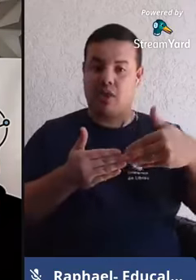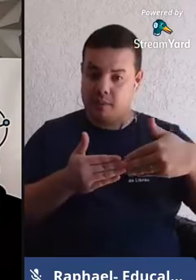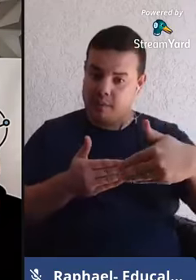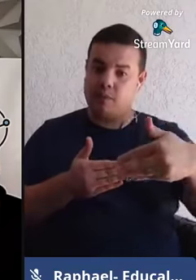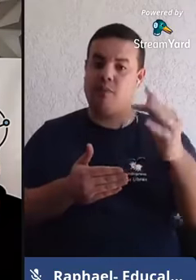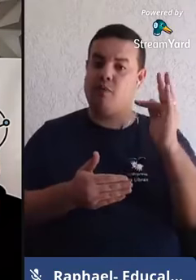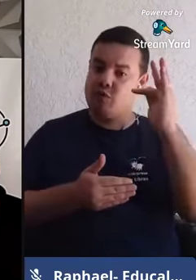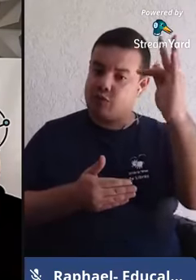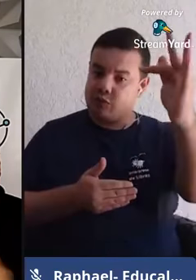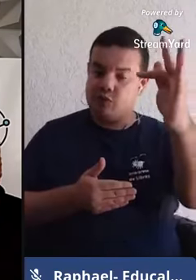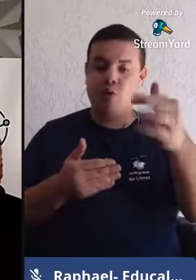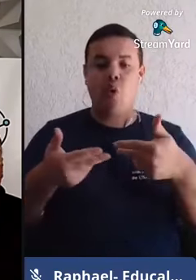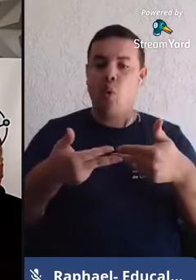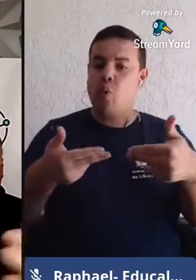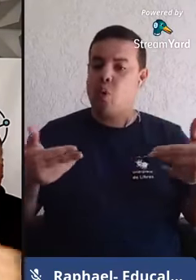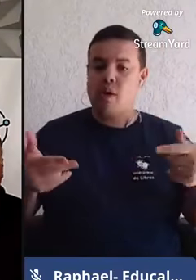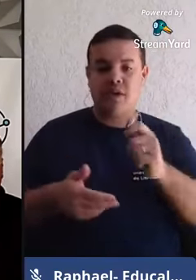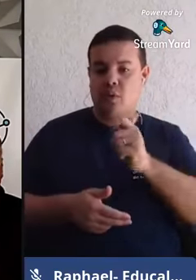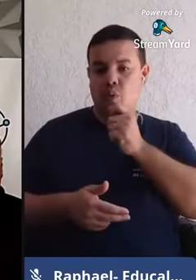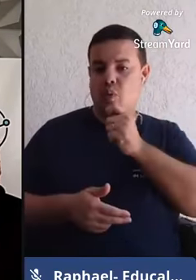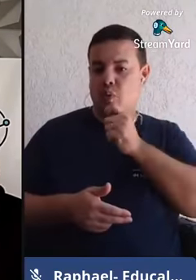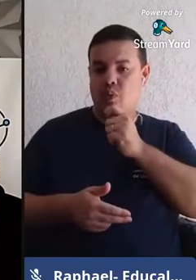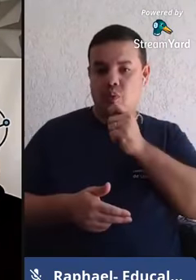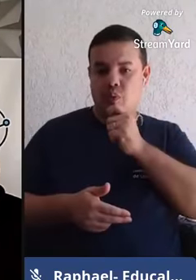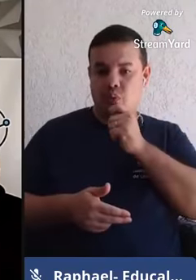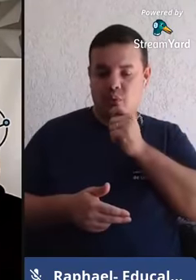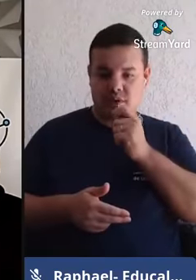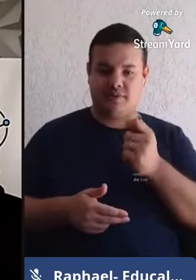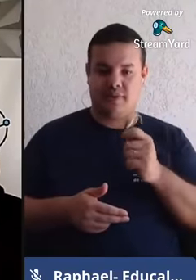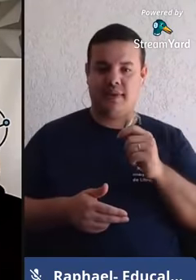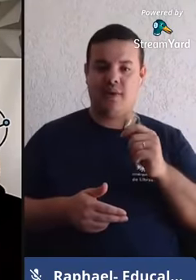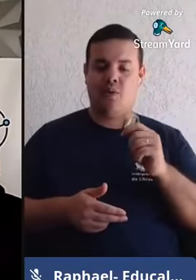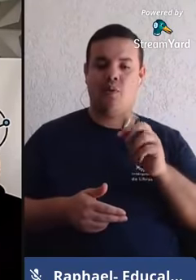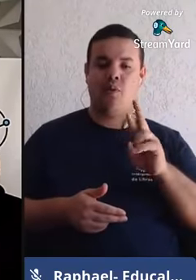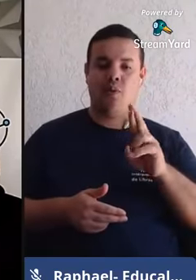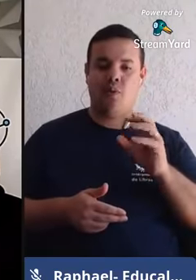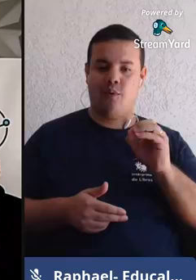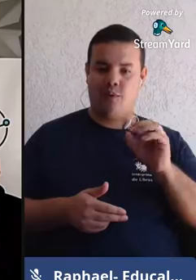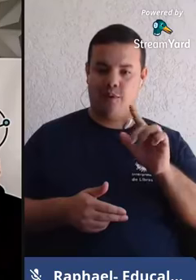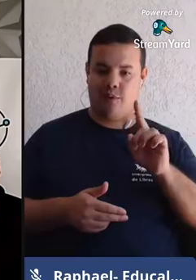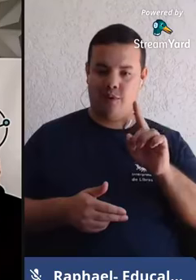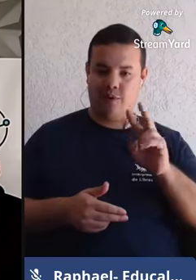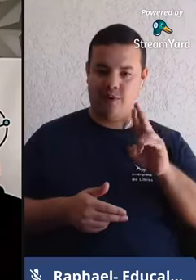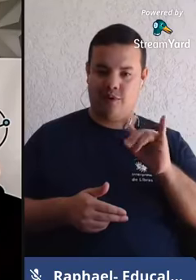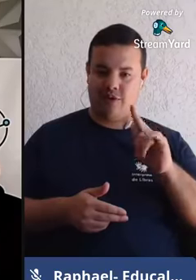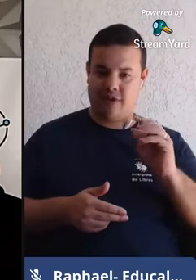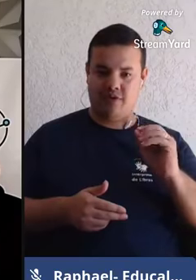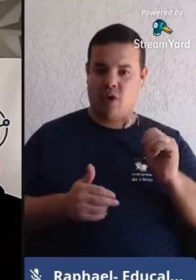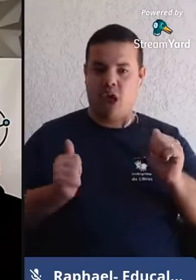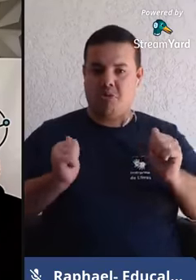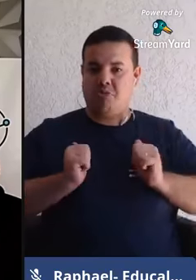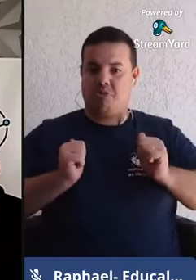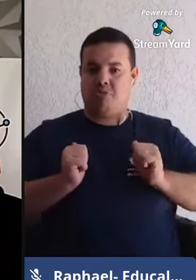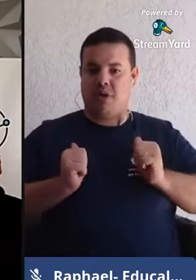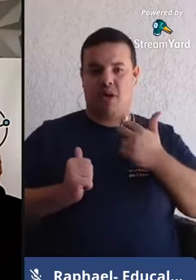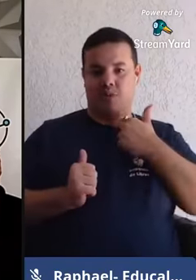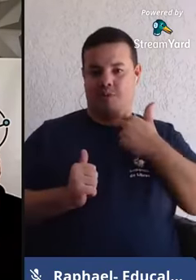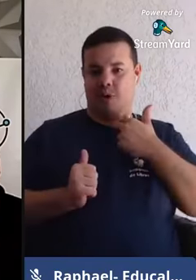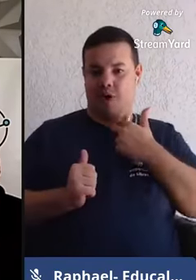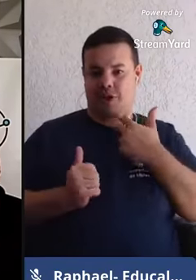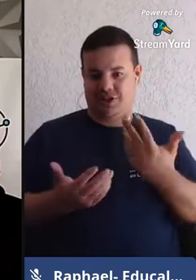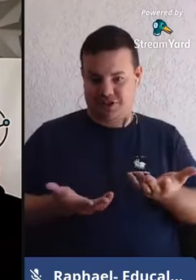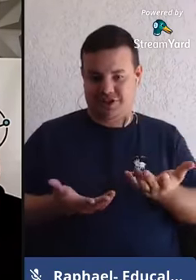não aconteceu. Não pode se acomodar, né, Cid? Exatamente. E nós estamos acomodados.